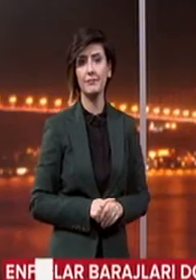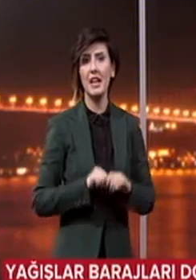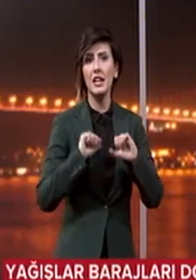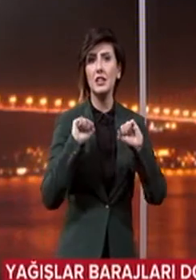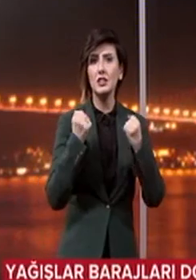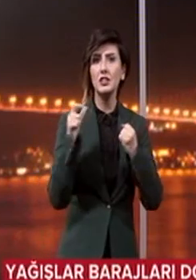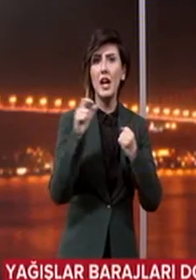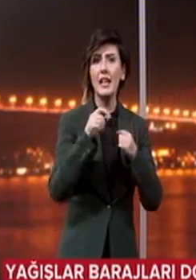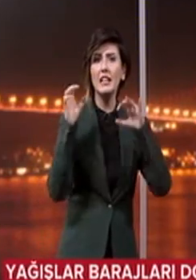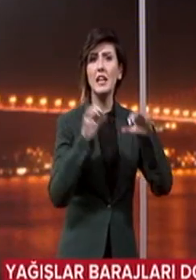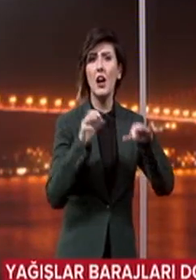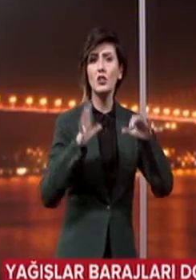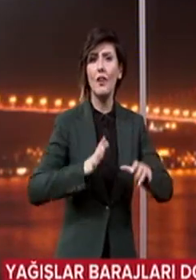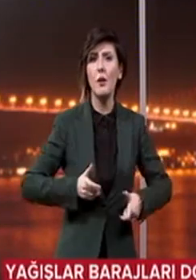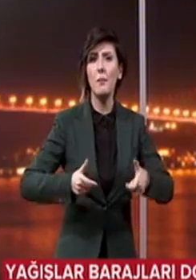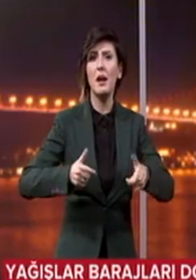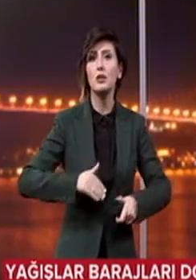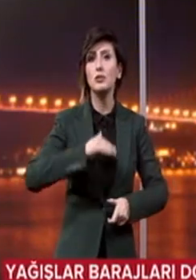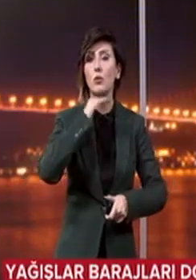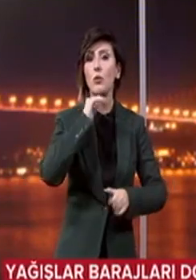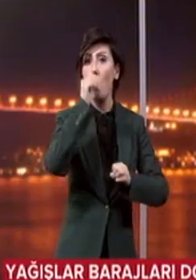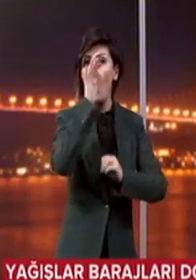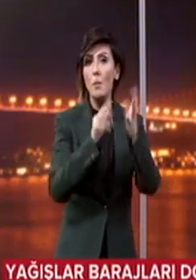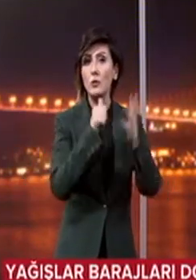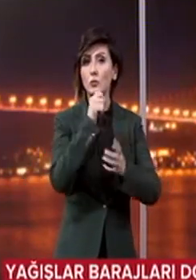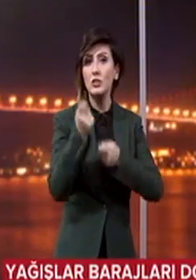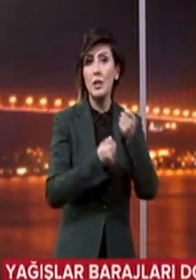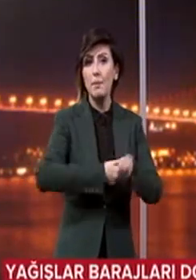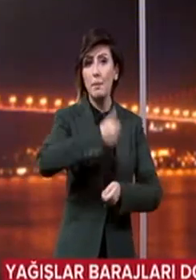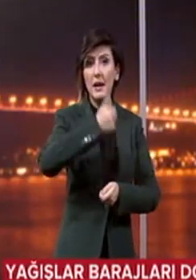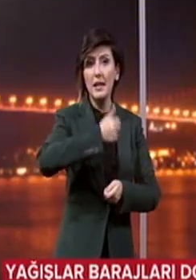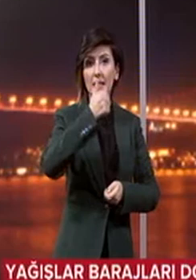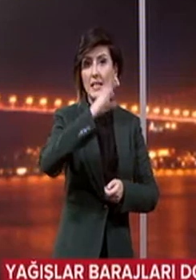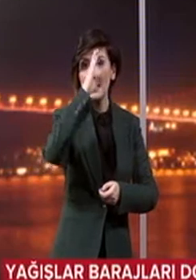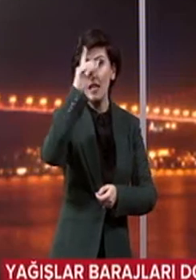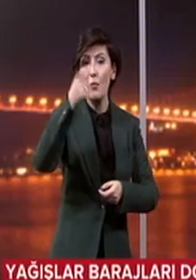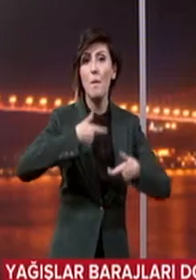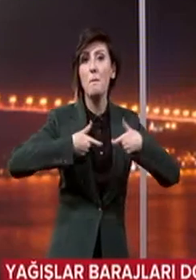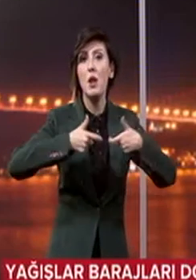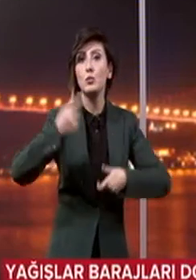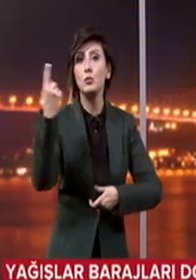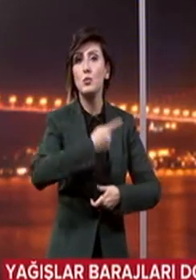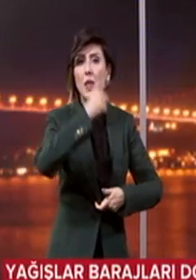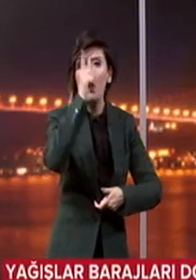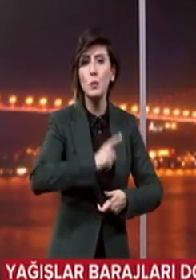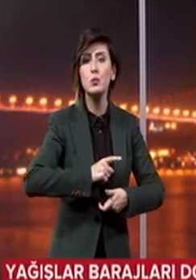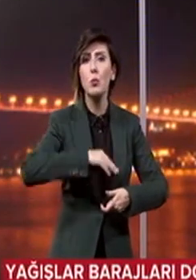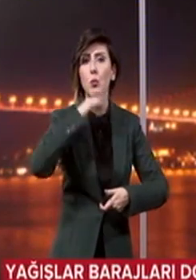Kış ayları yağışlı geçti, barajlar doldu. Orman ve Su İşleri Bakanı Veysel Eroğlu, İstanbul'daki barajlarda %100 doluluk oranına